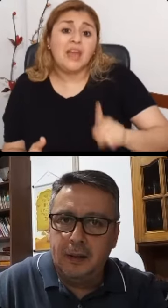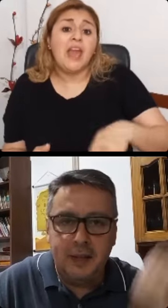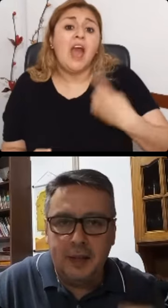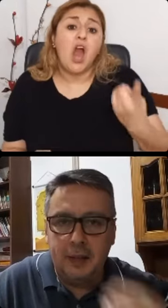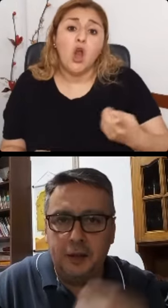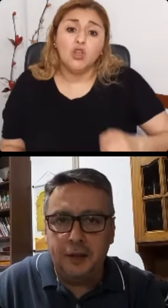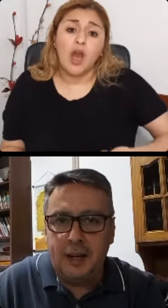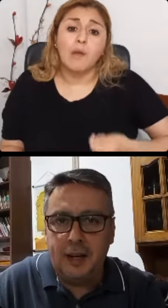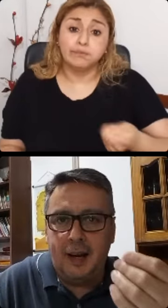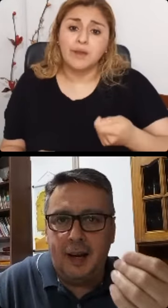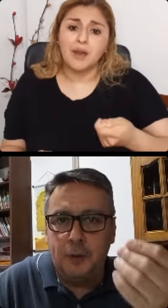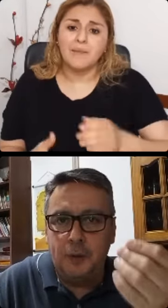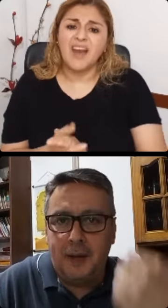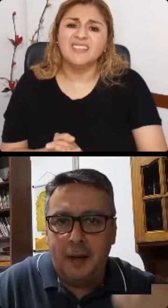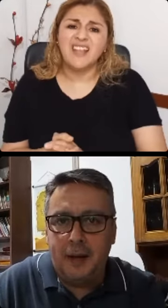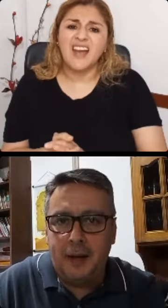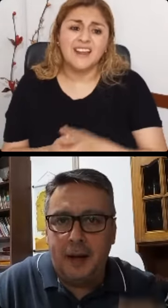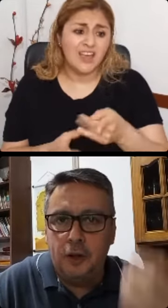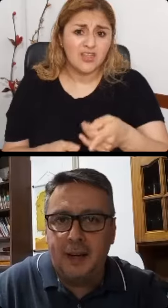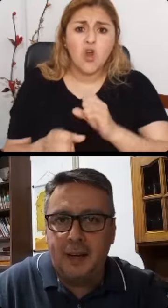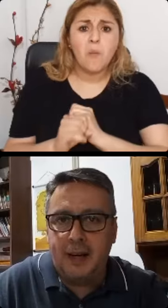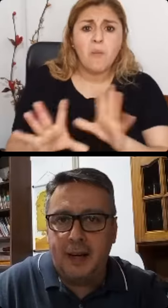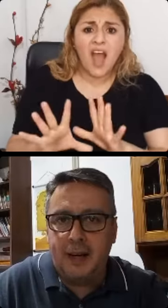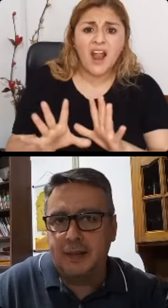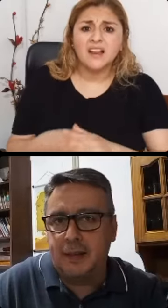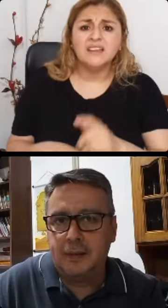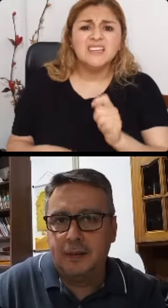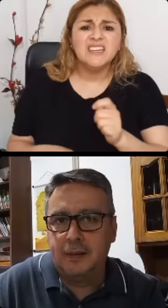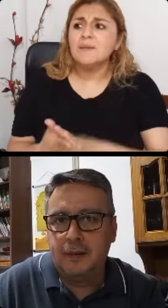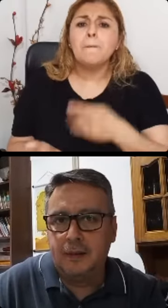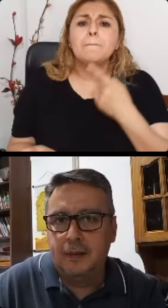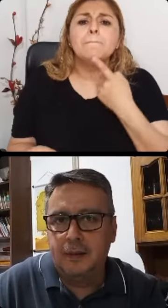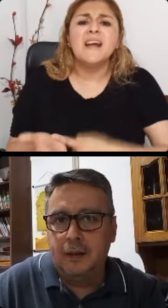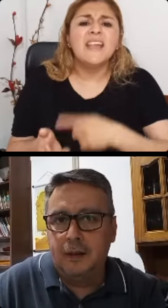lo dice Dios en su palabra no matarás